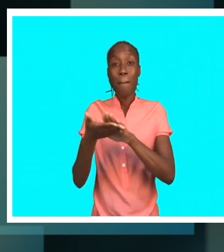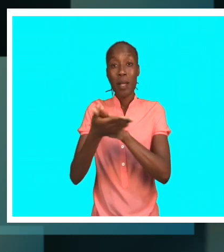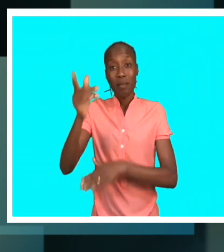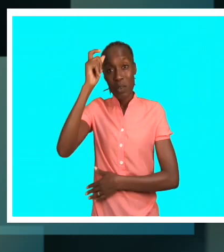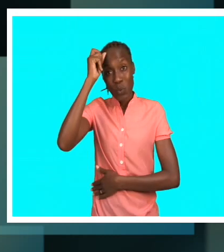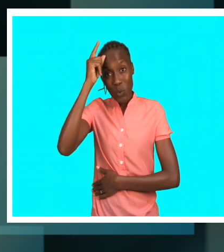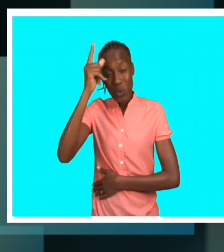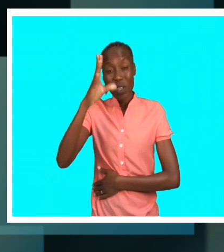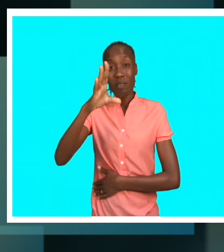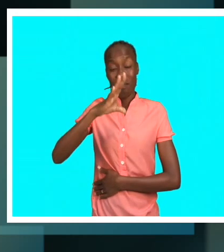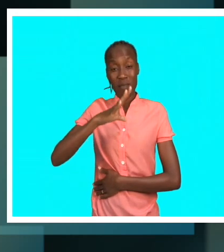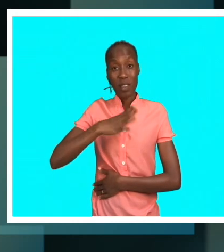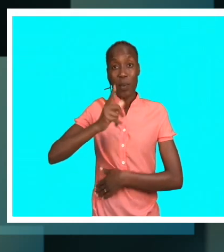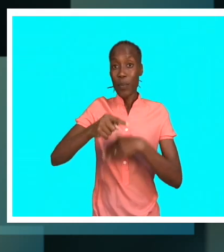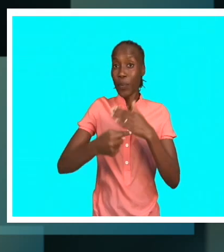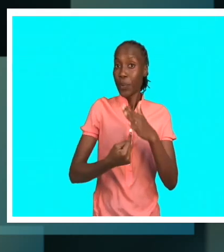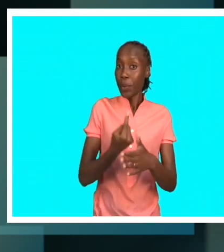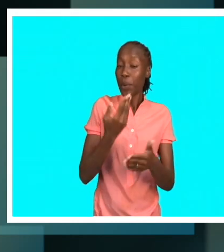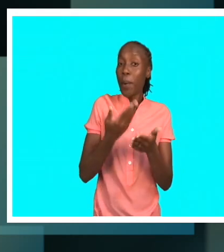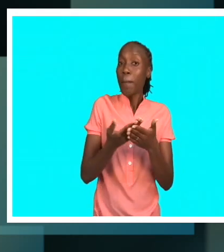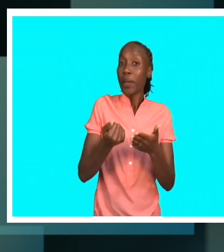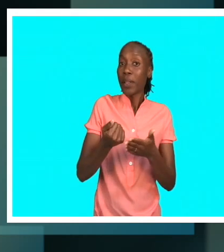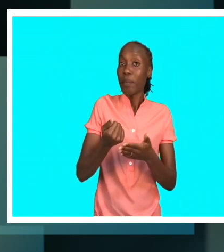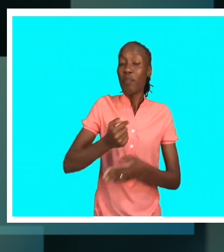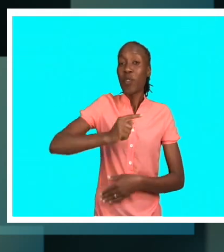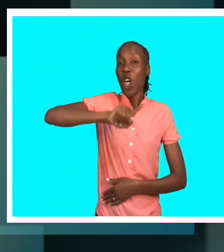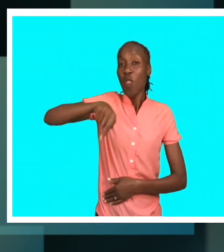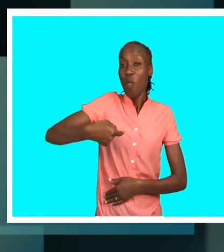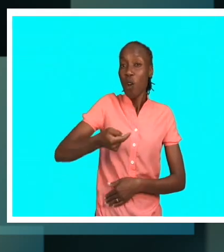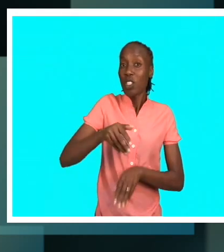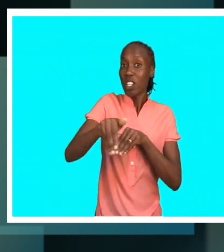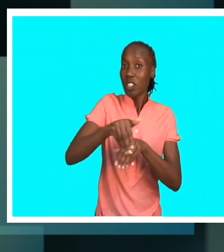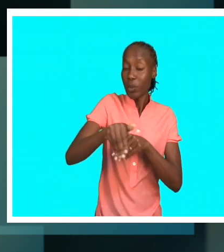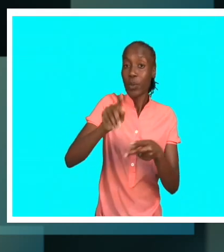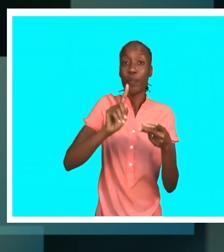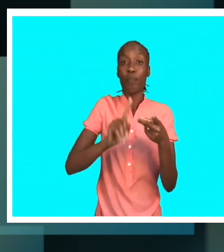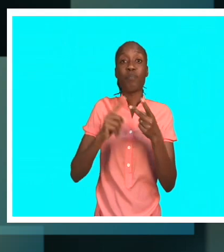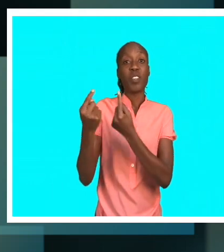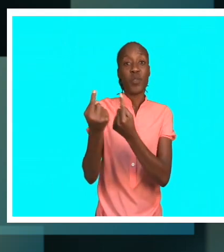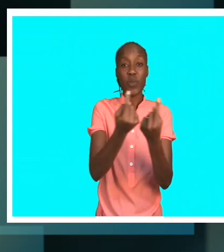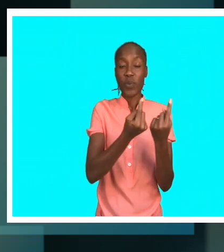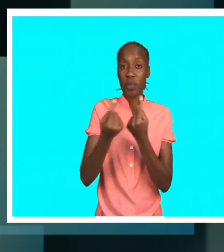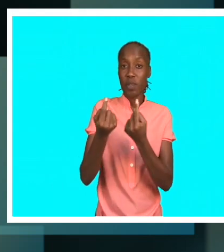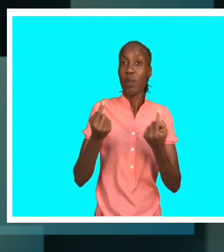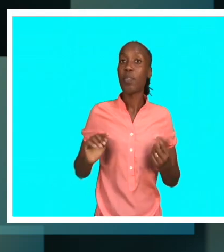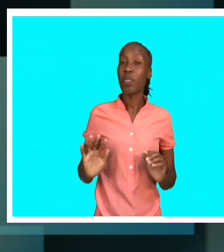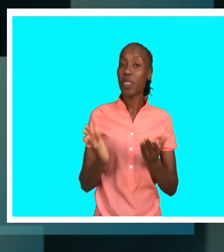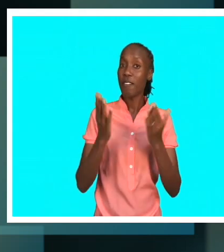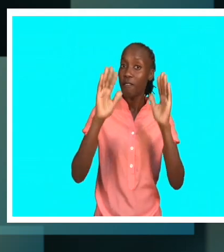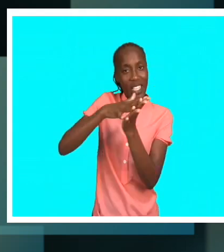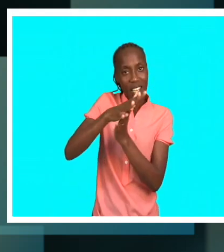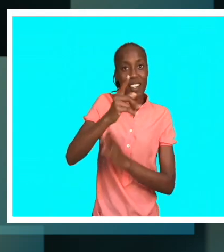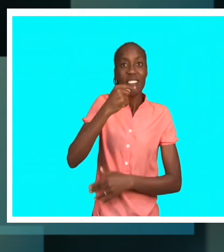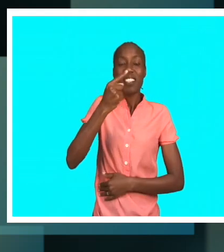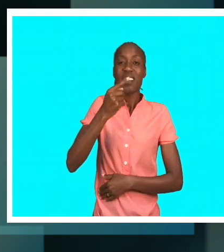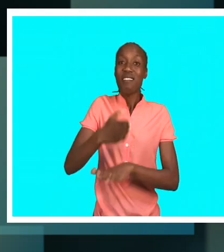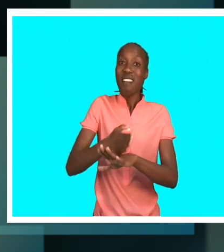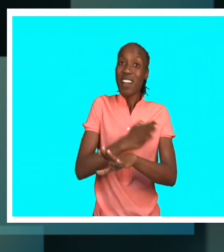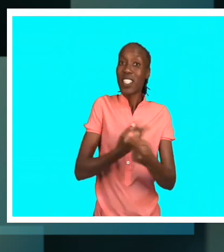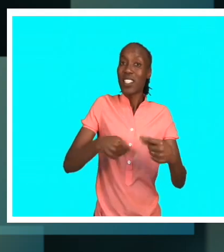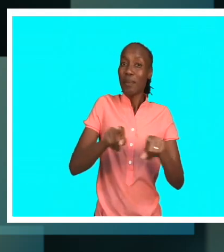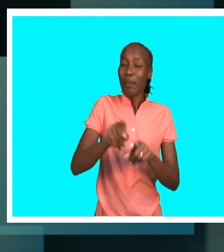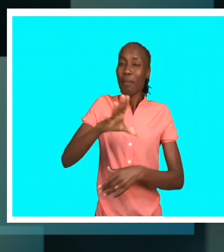não é? A base cultural influencia muito para aquilo que são as nossas atitudes perante as situações da vida. Grande